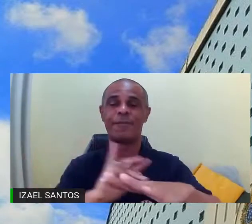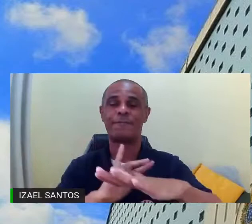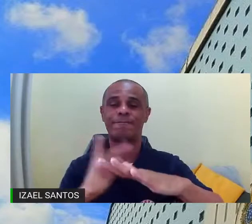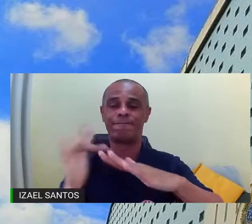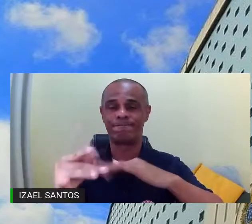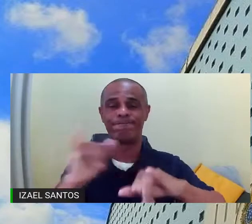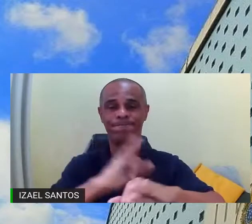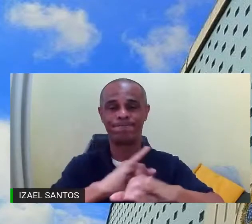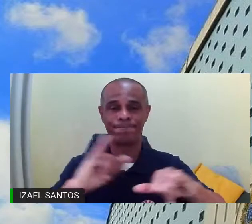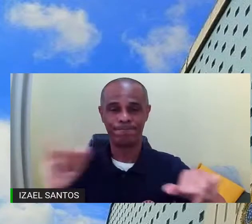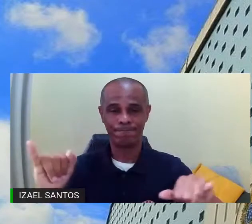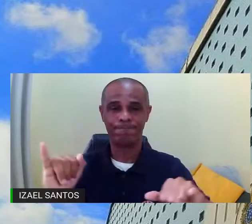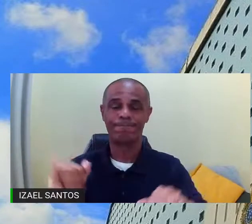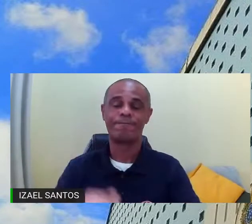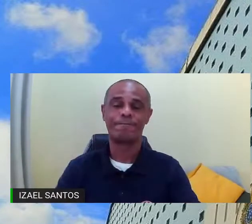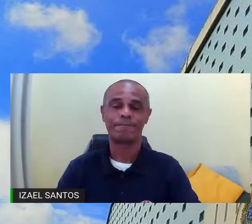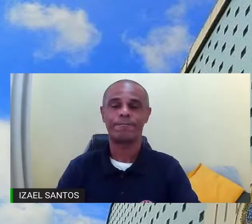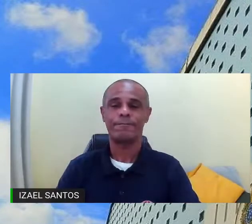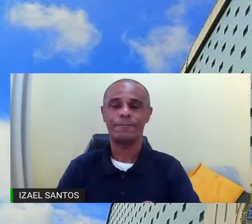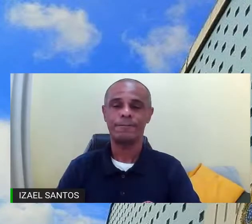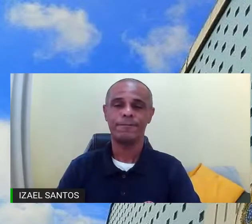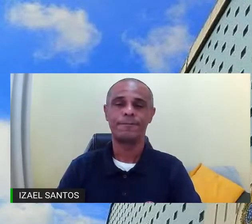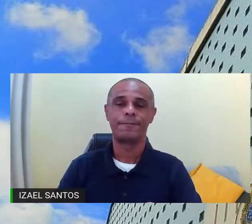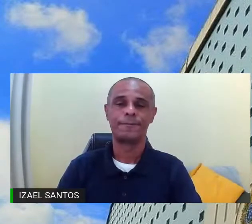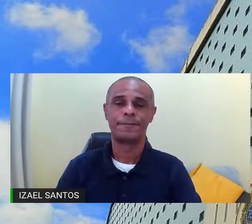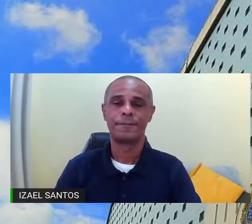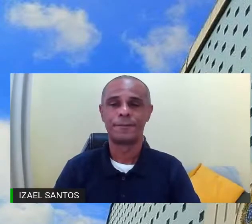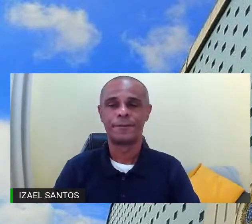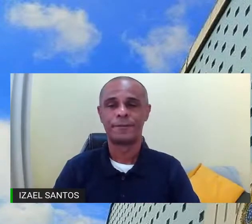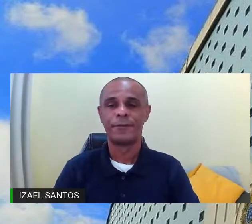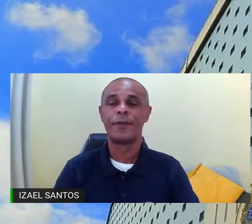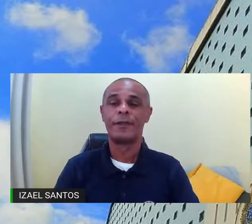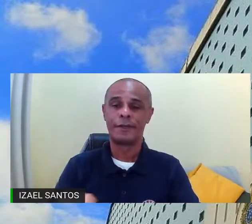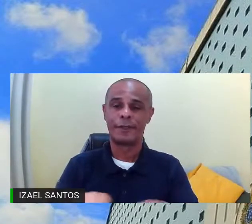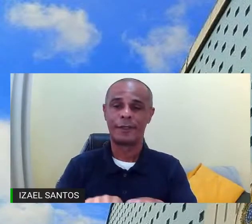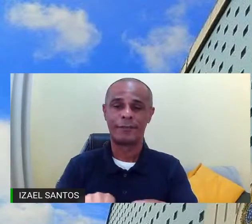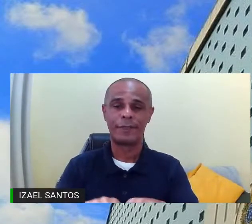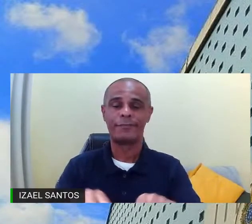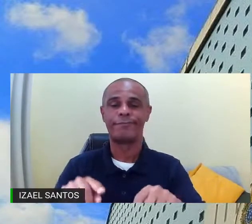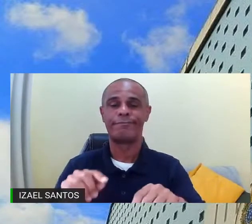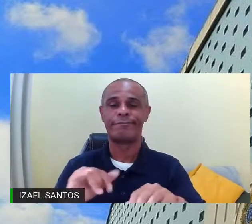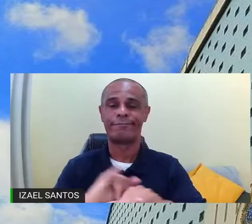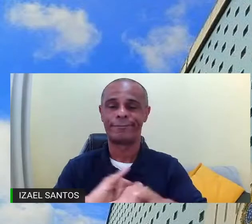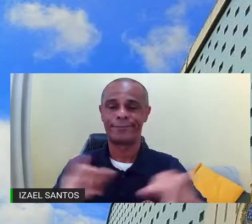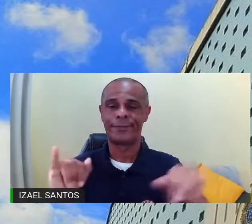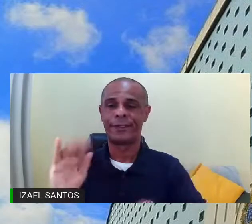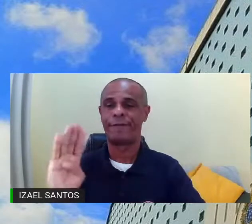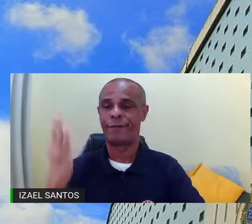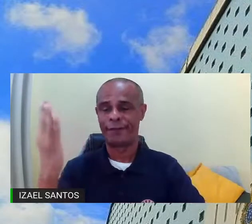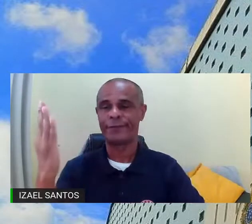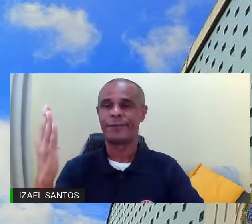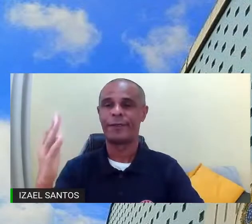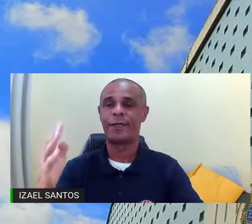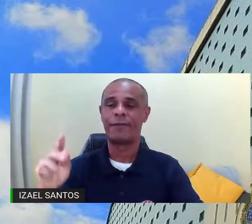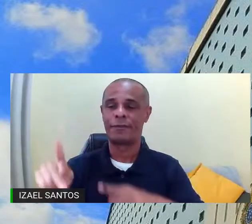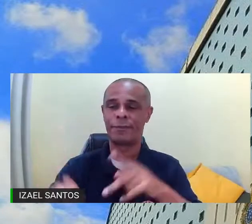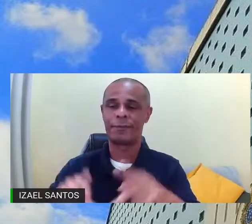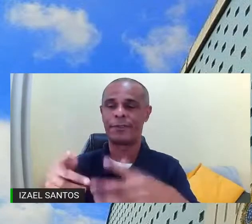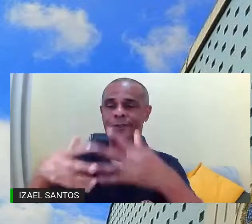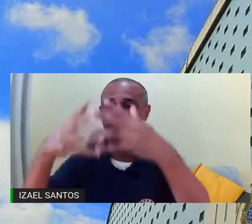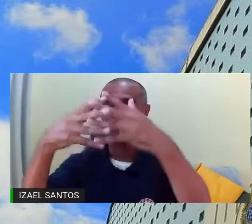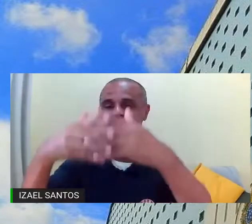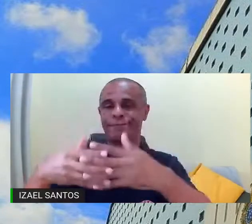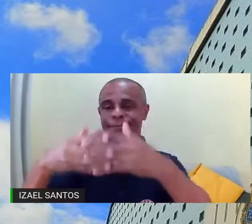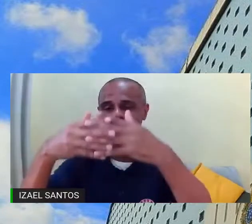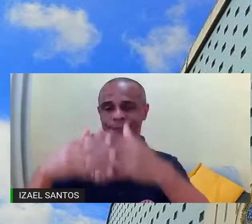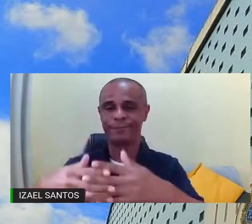Fora as fake news, naturalmente, que negam e confundem a população. A segunda destruição apontada por Paulani,